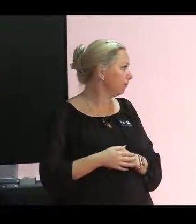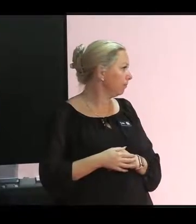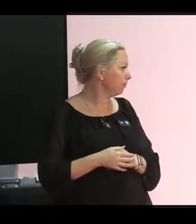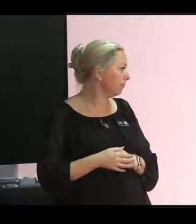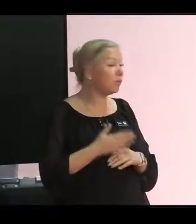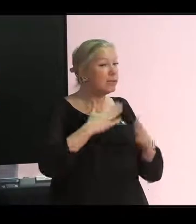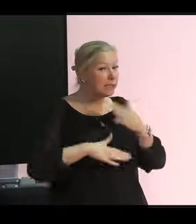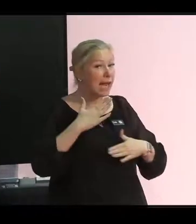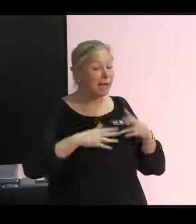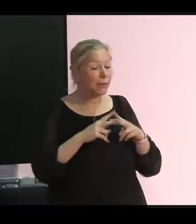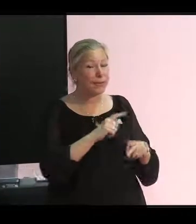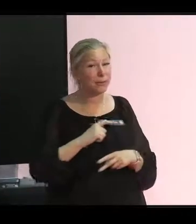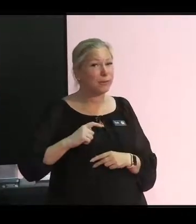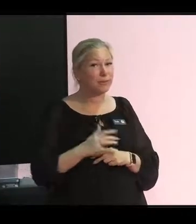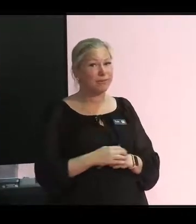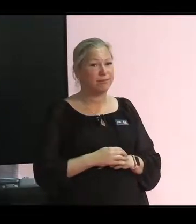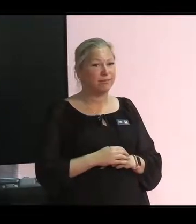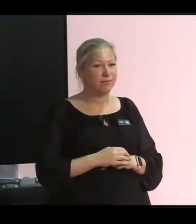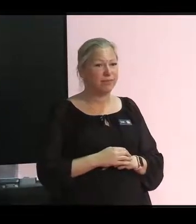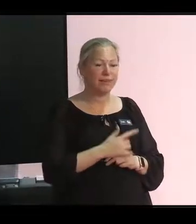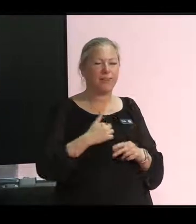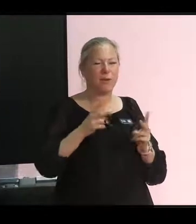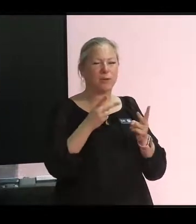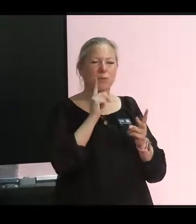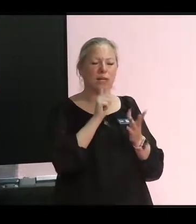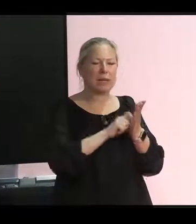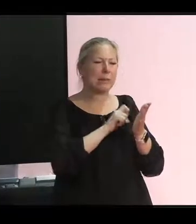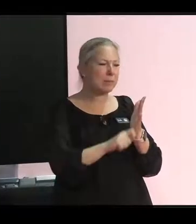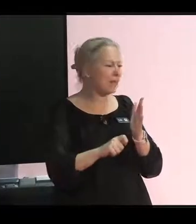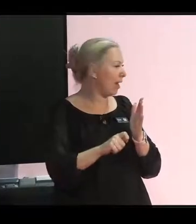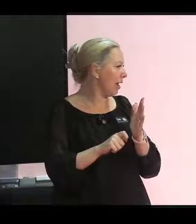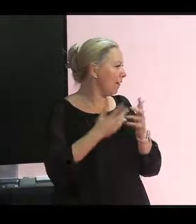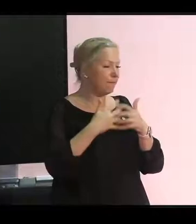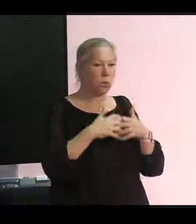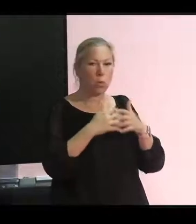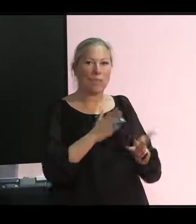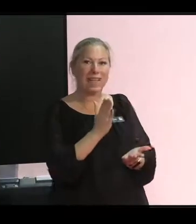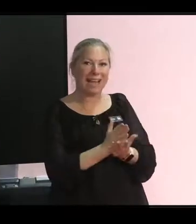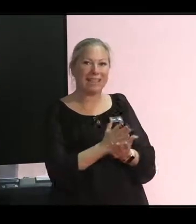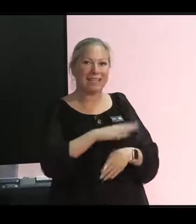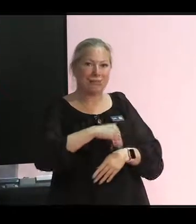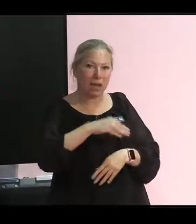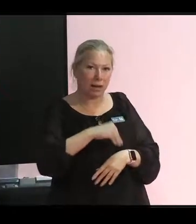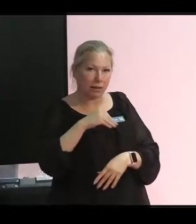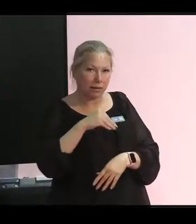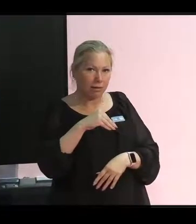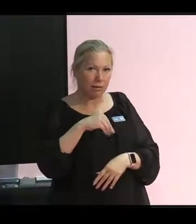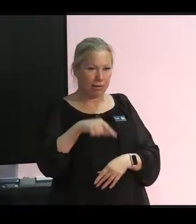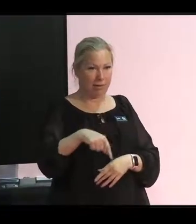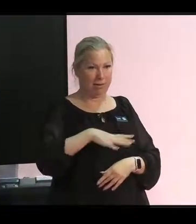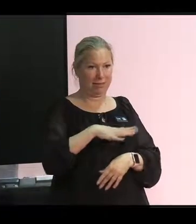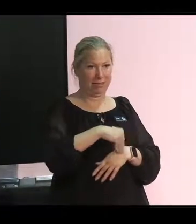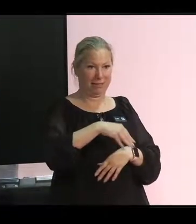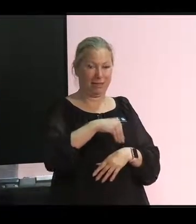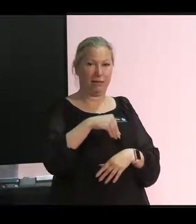Så man får jättegärna höra av sig. Vi kan också tipsa om Funktionsrätt Sverige här i Sverige som